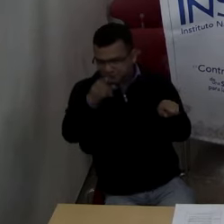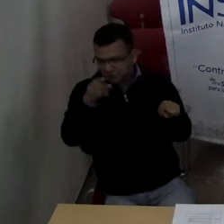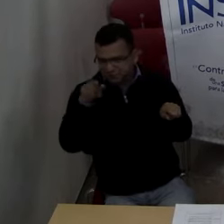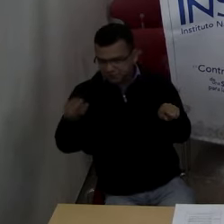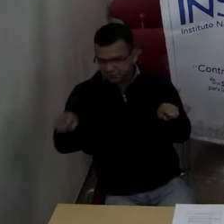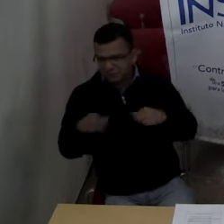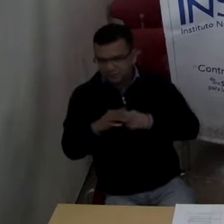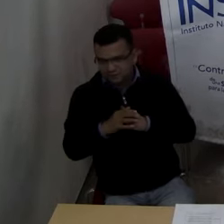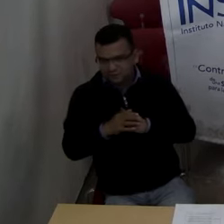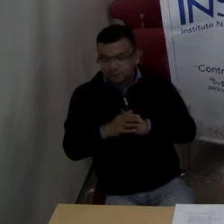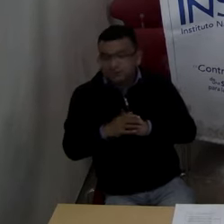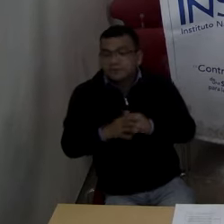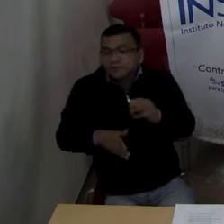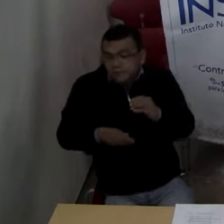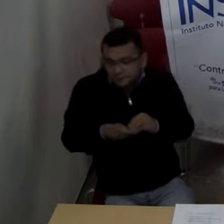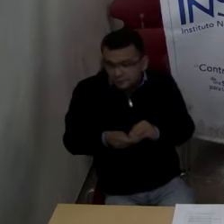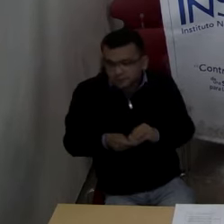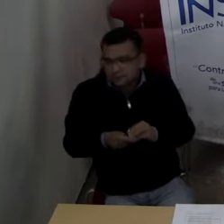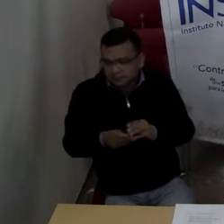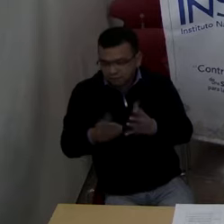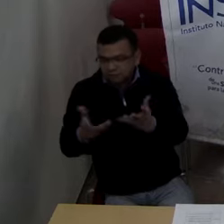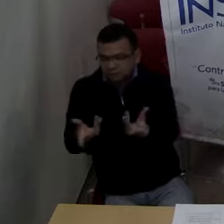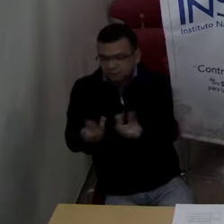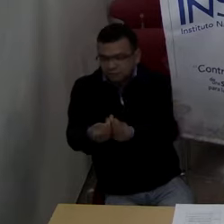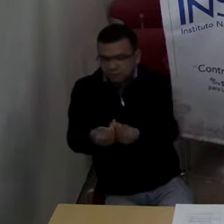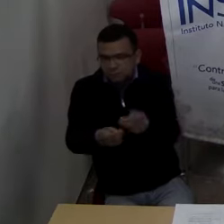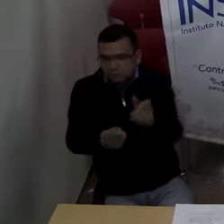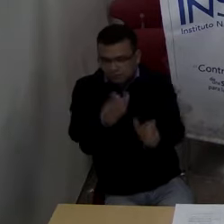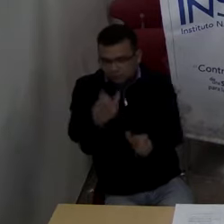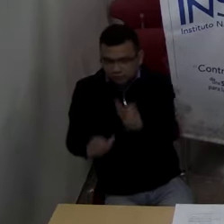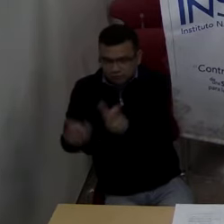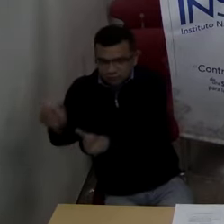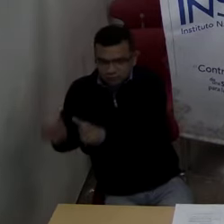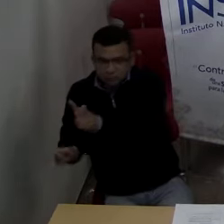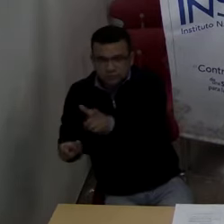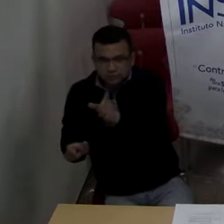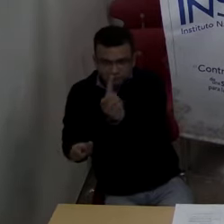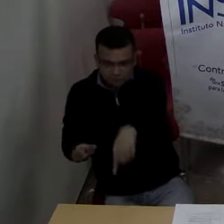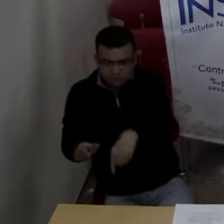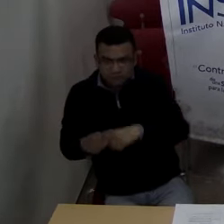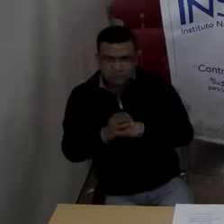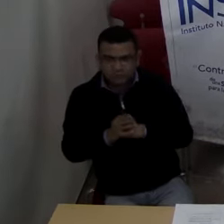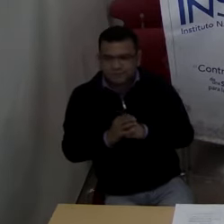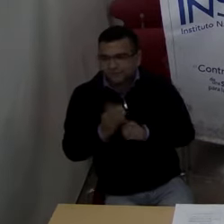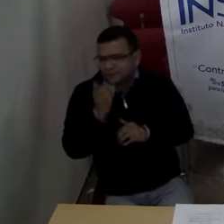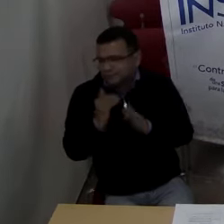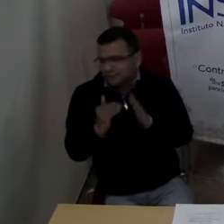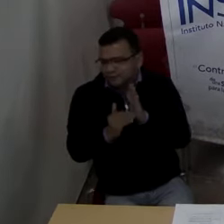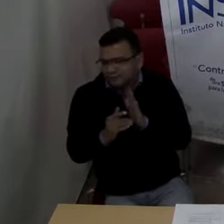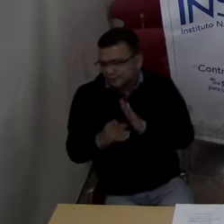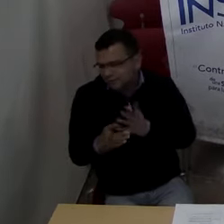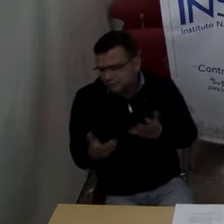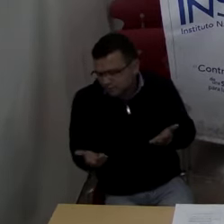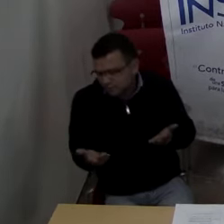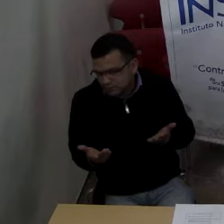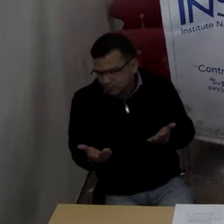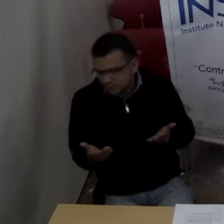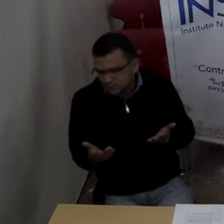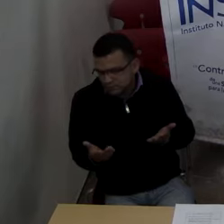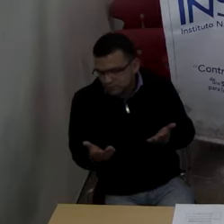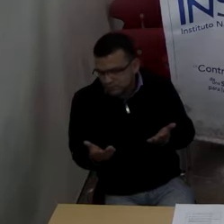varias personas. Ahora, la asociación auditiva es esa capacidad